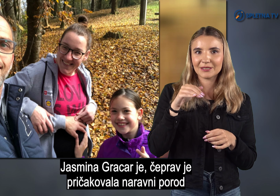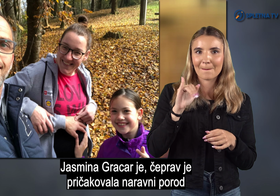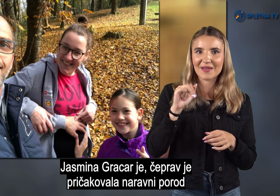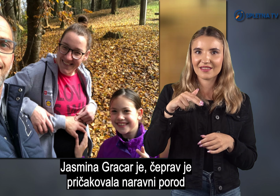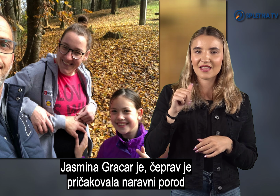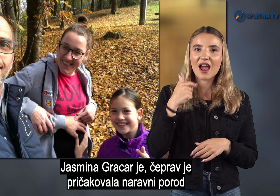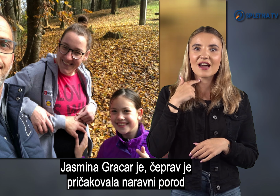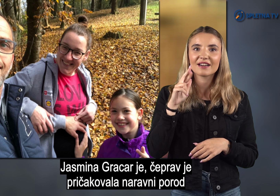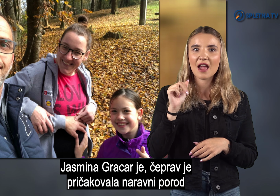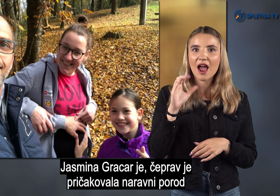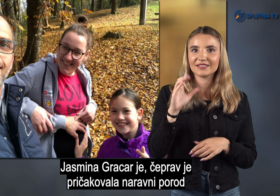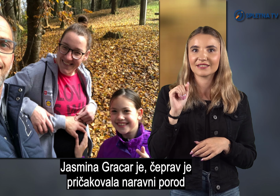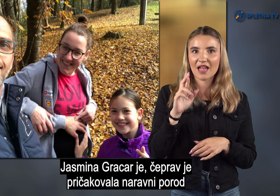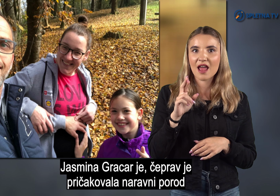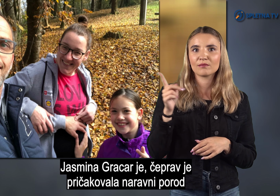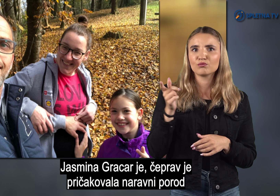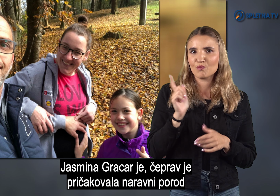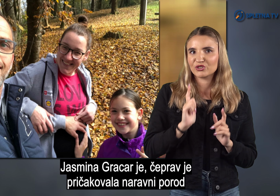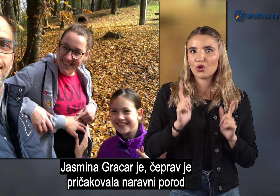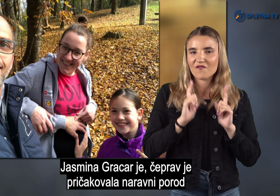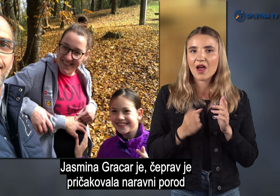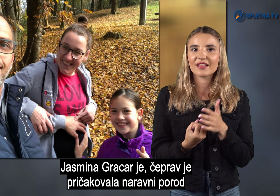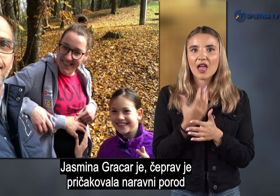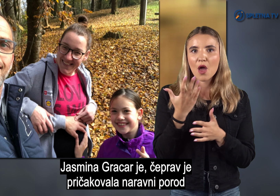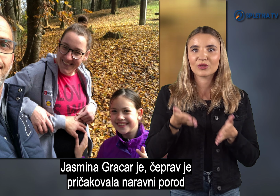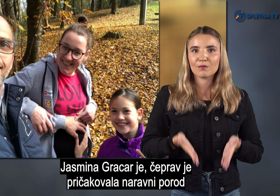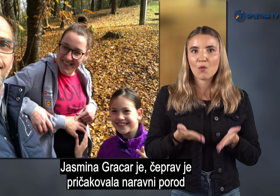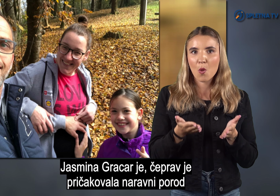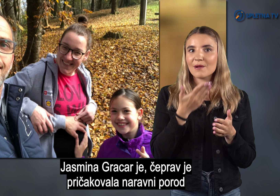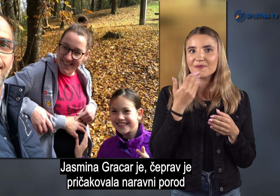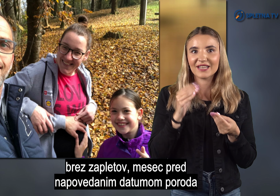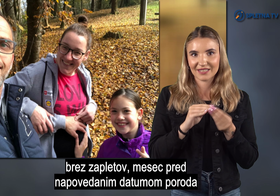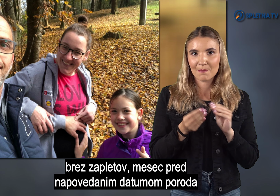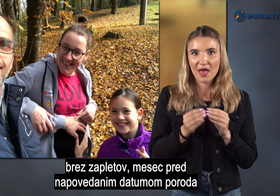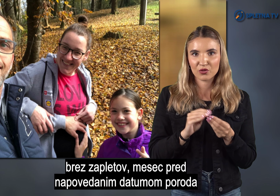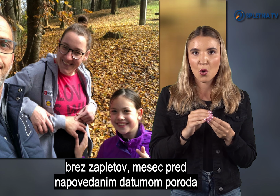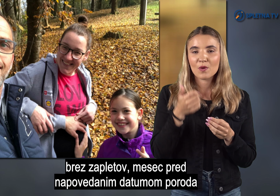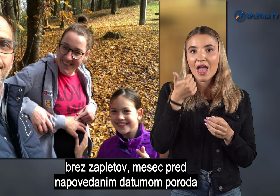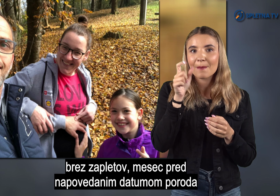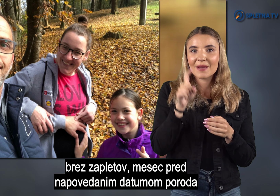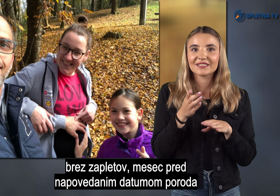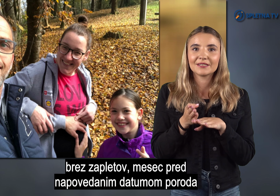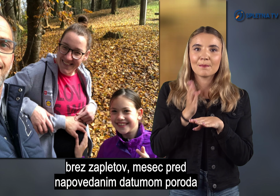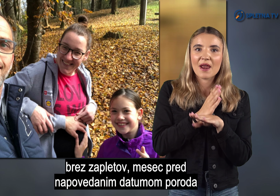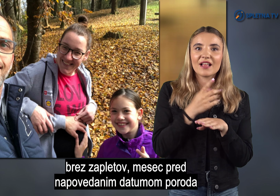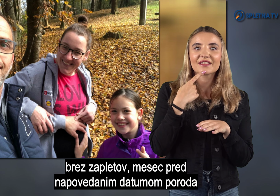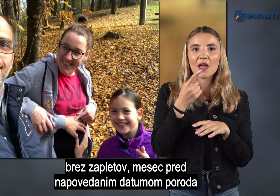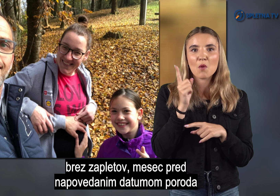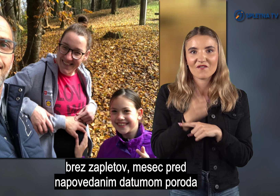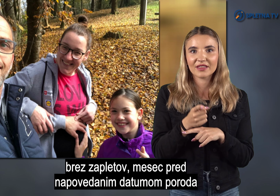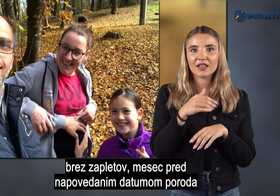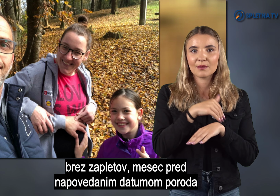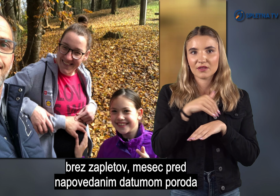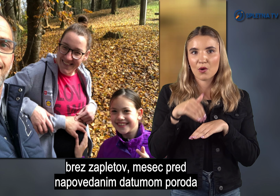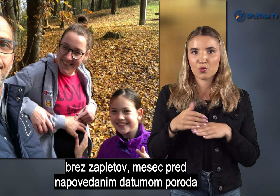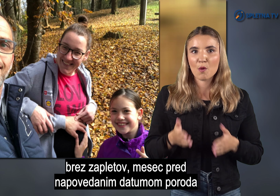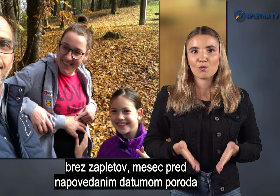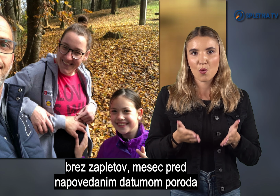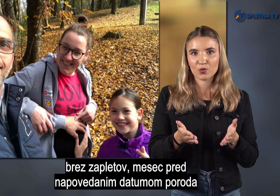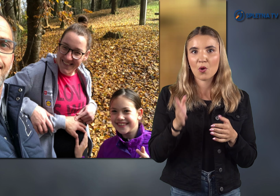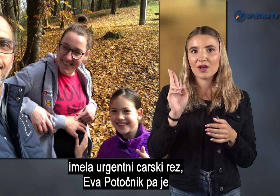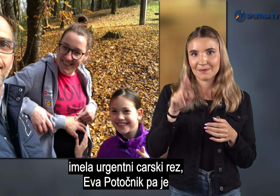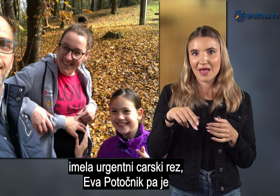Jasmina Gracar je, čeprav je pričakovala naravni porod brez zapletov, mesec pred napovedanim datumom poroda